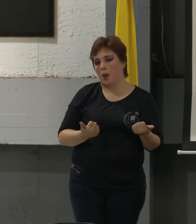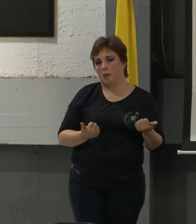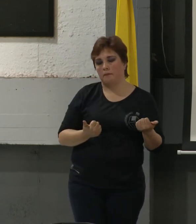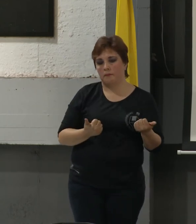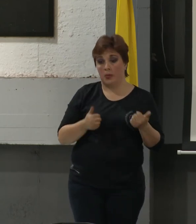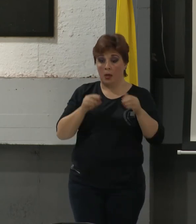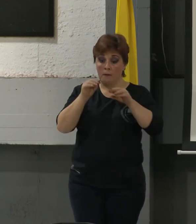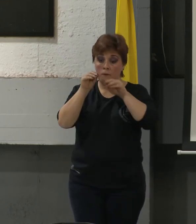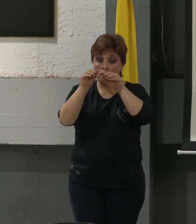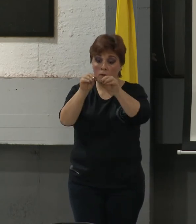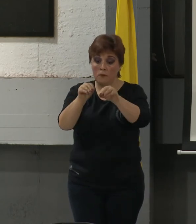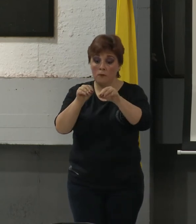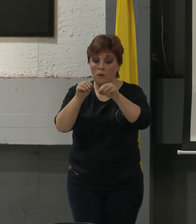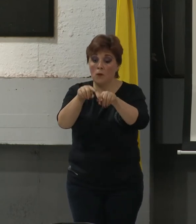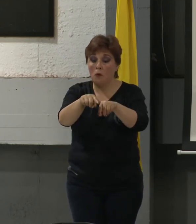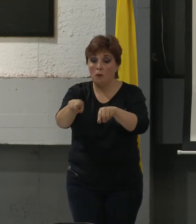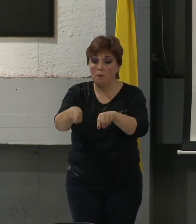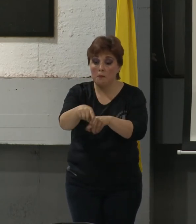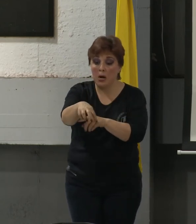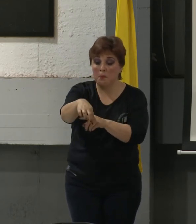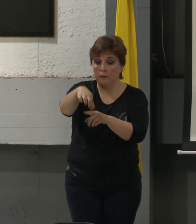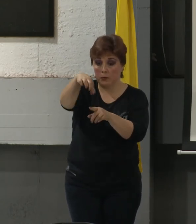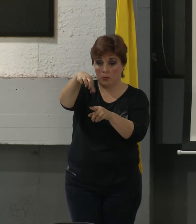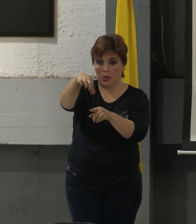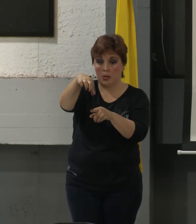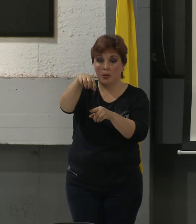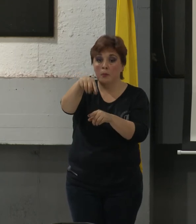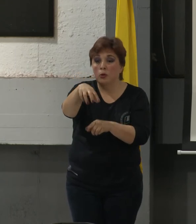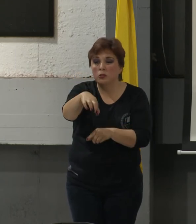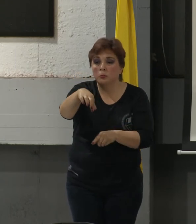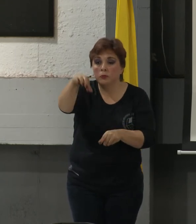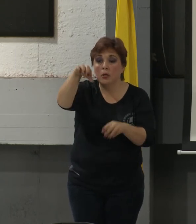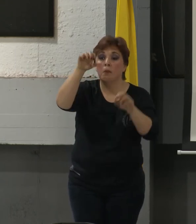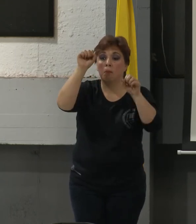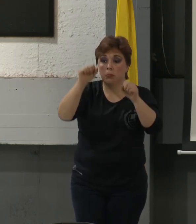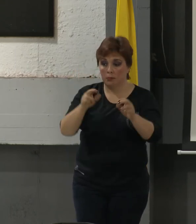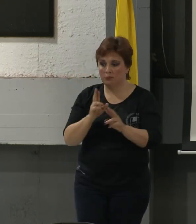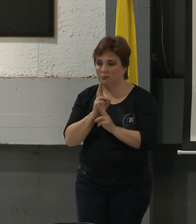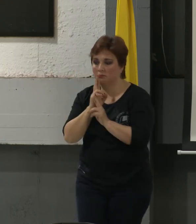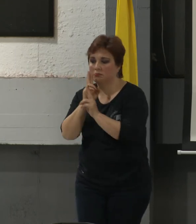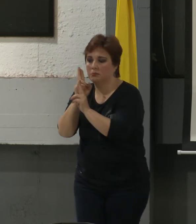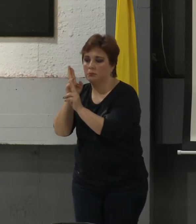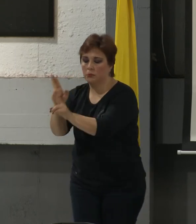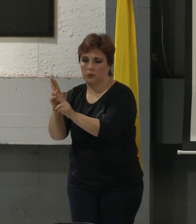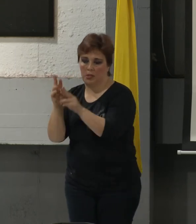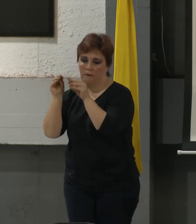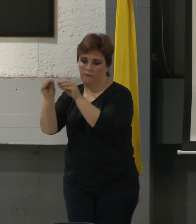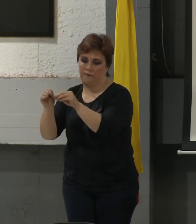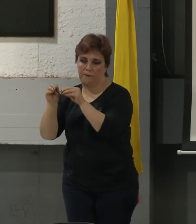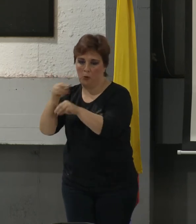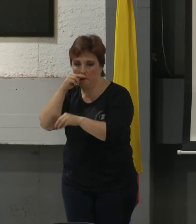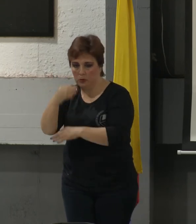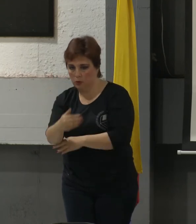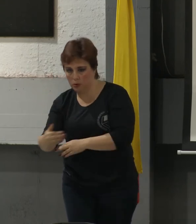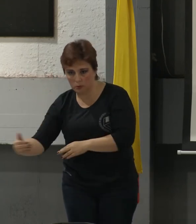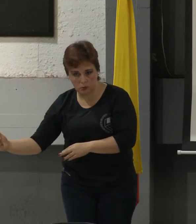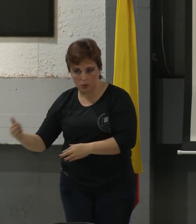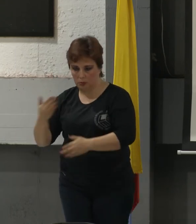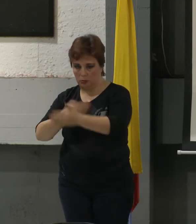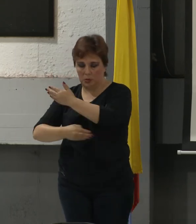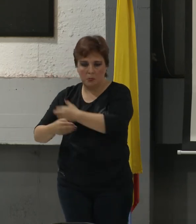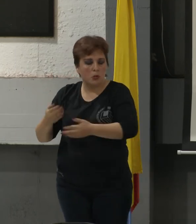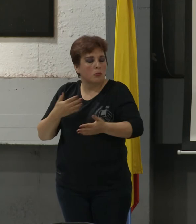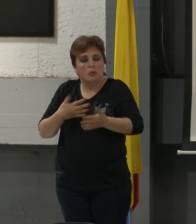profesionales que den respuesta educativa a una diversidad de poblaciones independientemente de sus características y condiciones